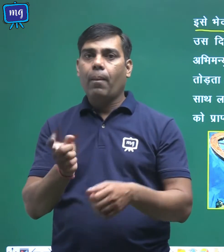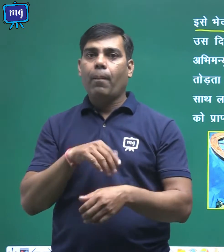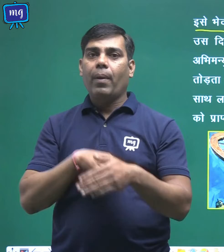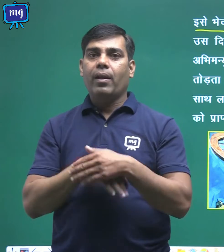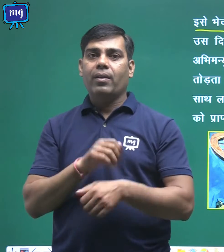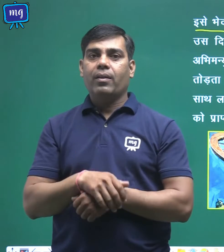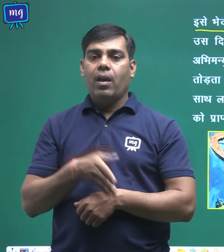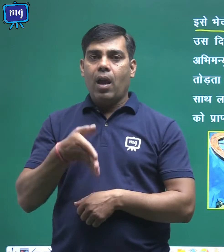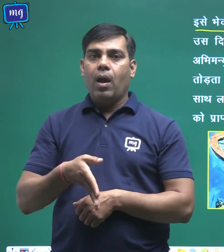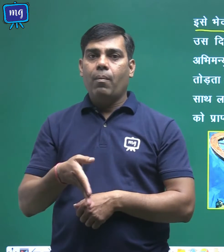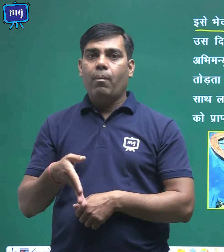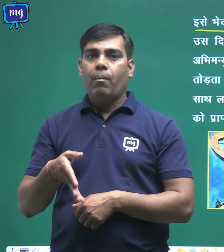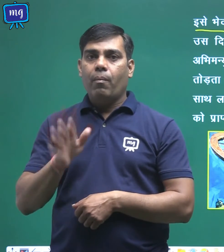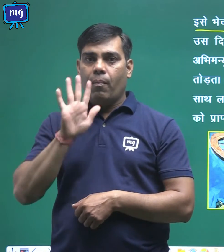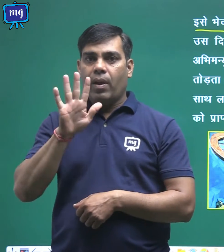अब पांडव